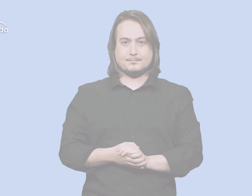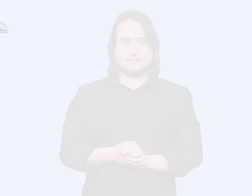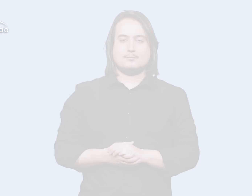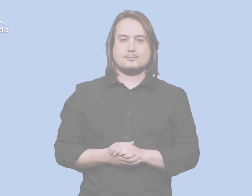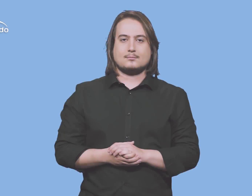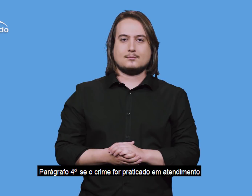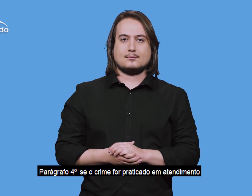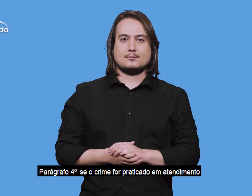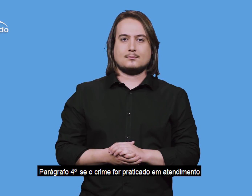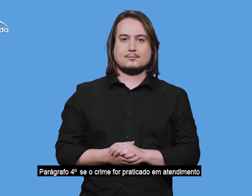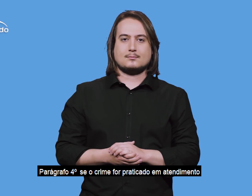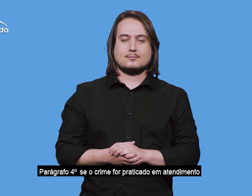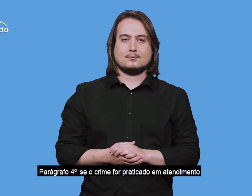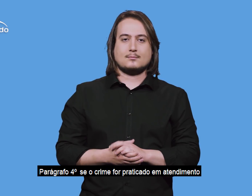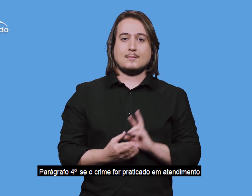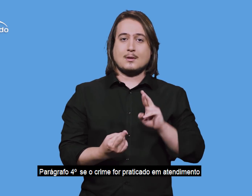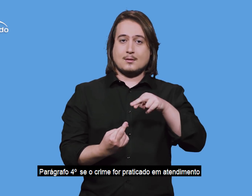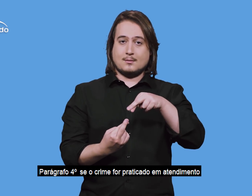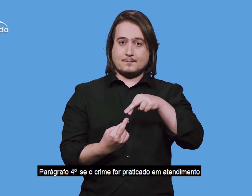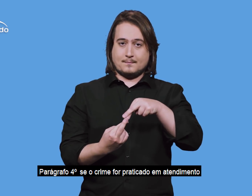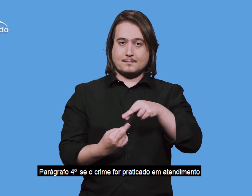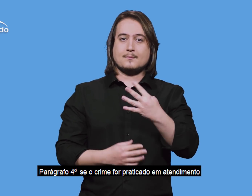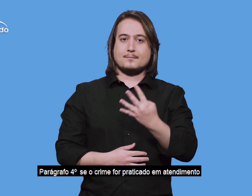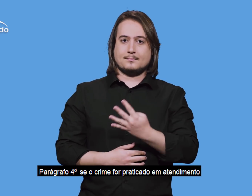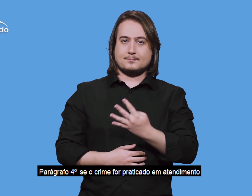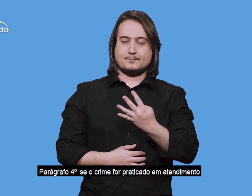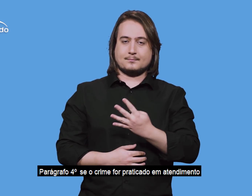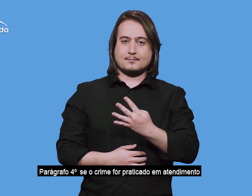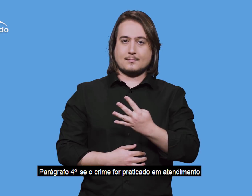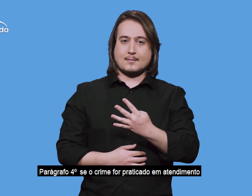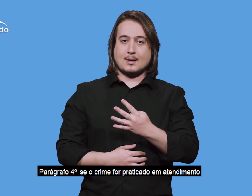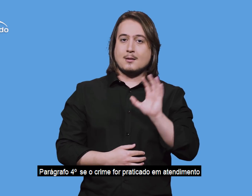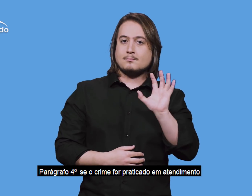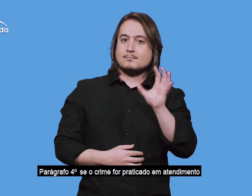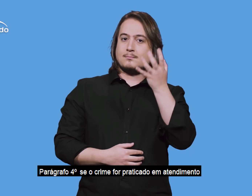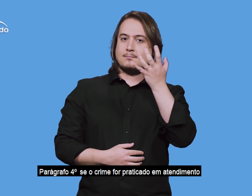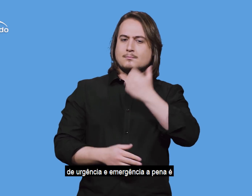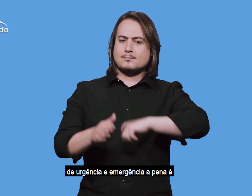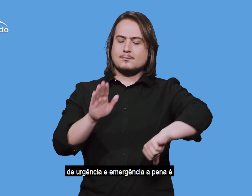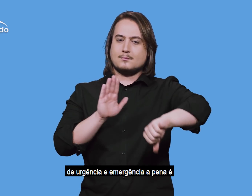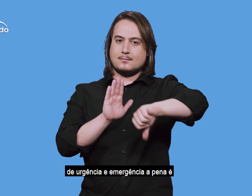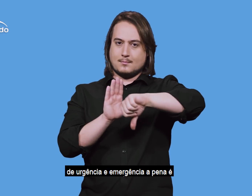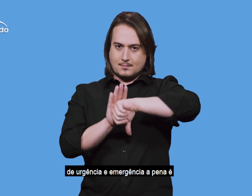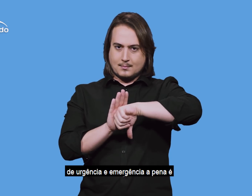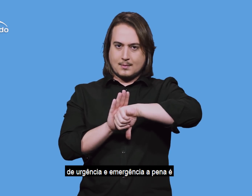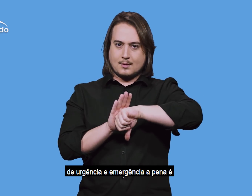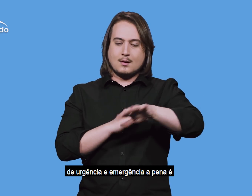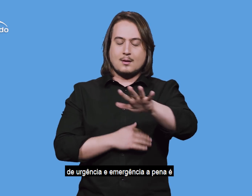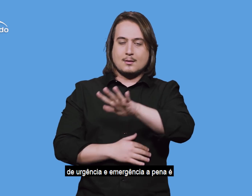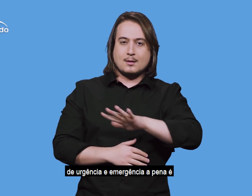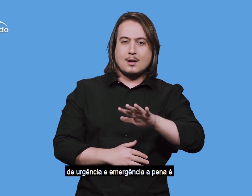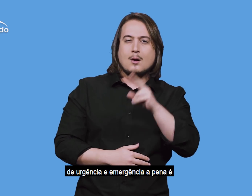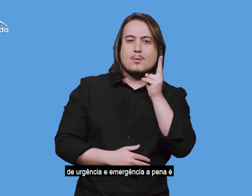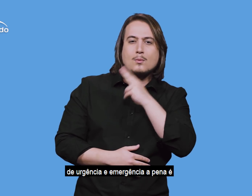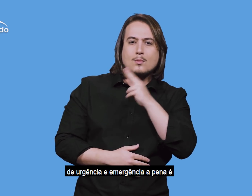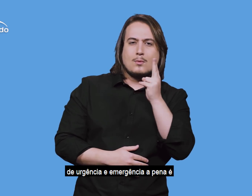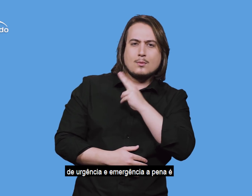parágrafo 4º se o crime for praticado em atendimento de urgência e emergência a pena é agravada